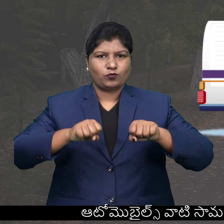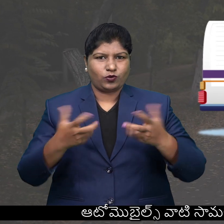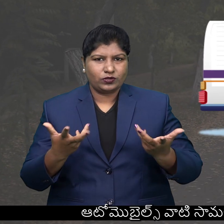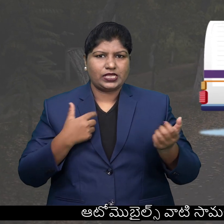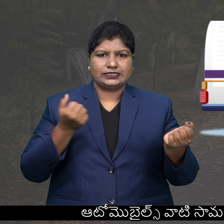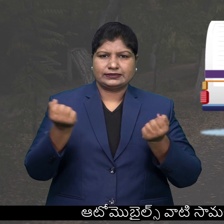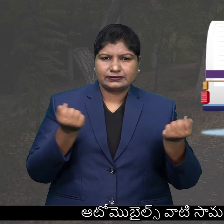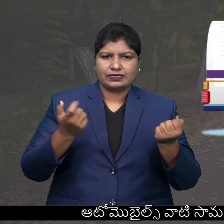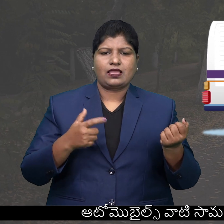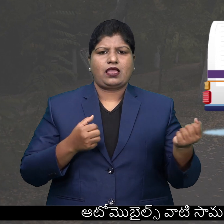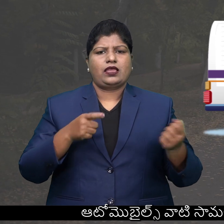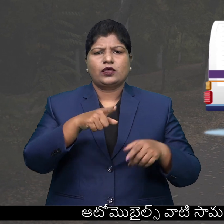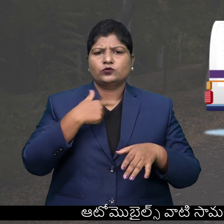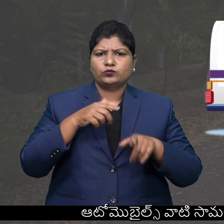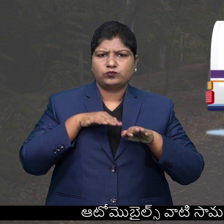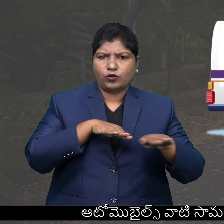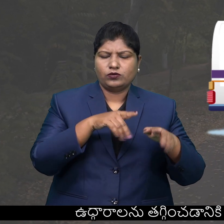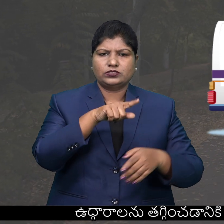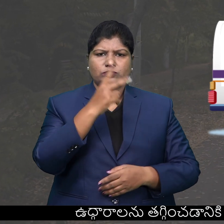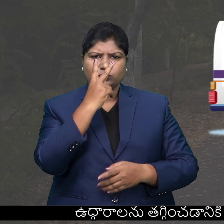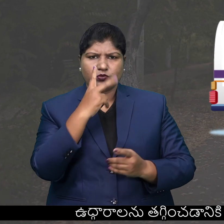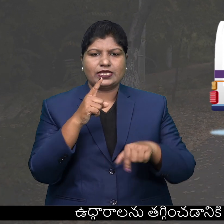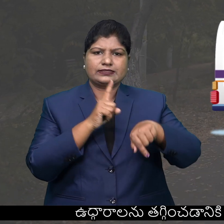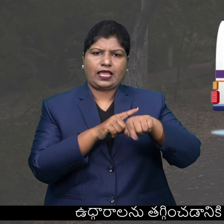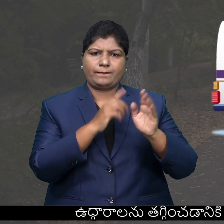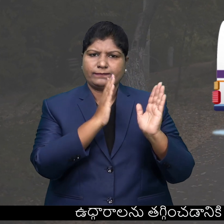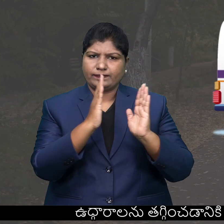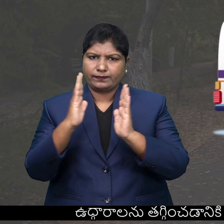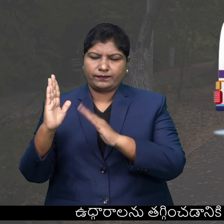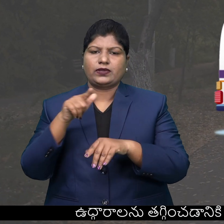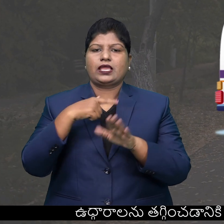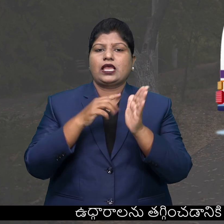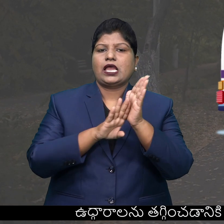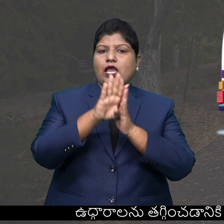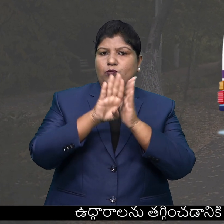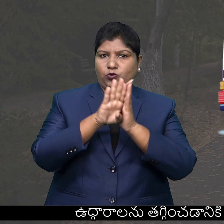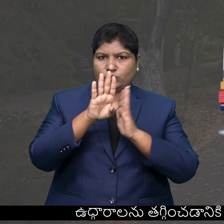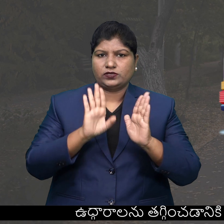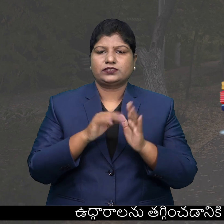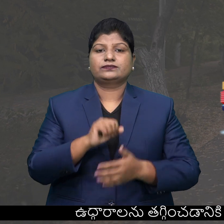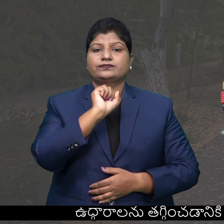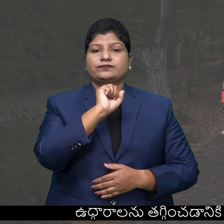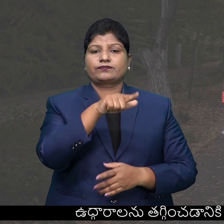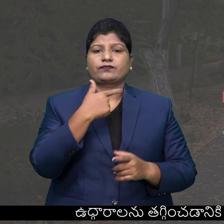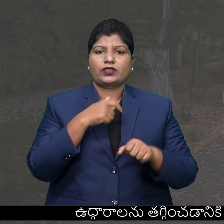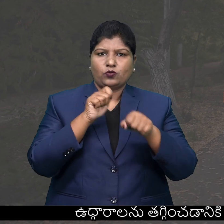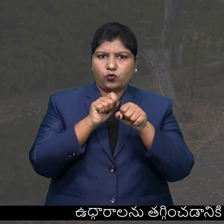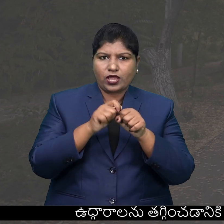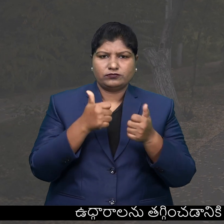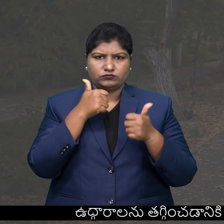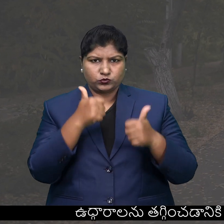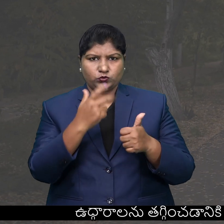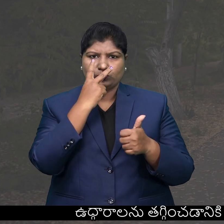ఆటోమొబైల్స్ వాటి సామర్థ్యాన్ని మెరుగుపరచడానికి మరియు ఉద్గారాలను తగ్గించడానికి కాలానుగుణంగా తనిఖీ చేయబడాలి.